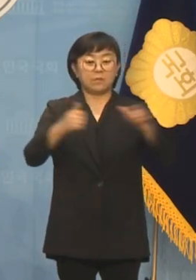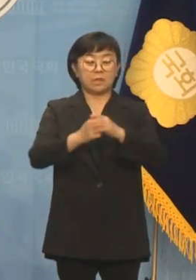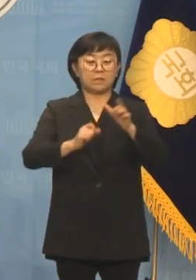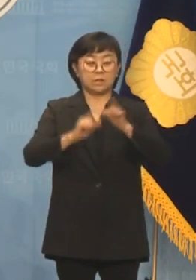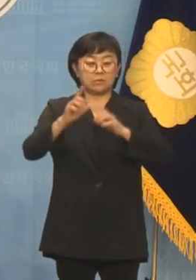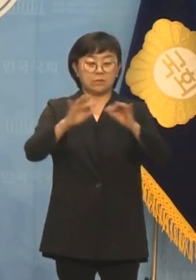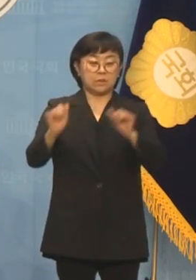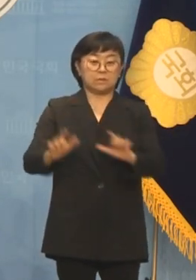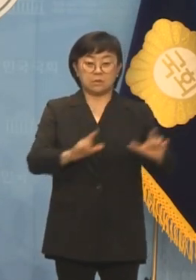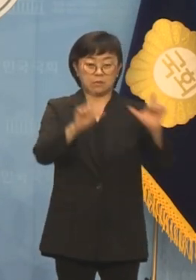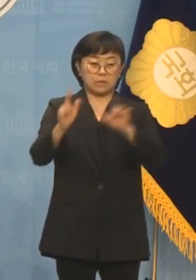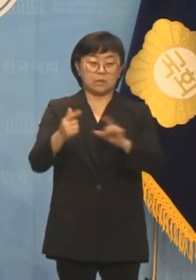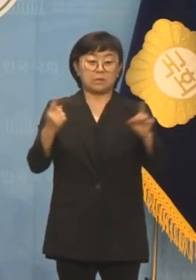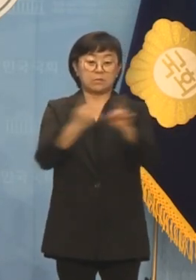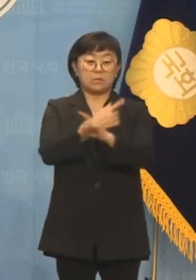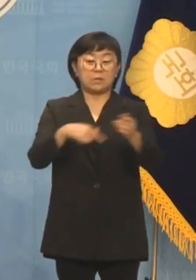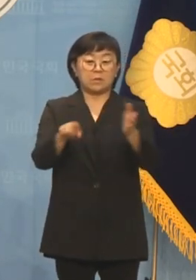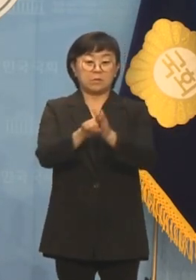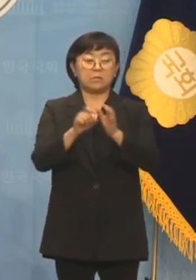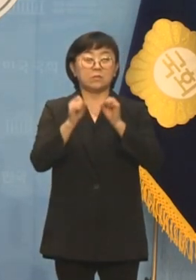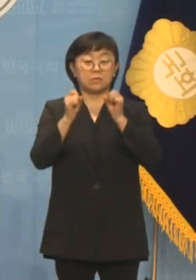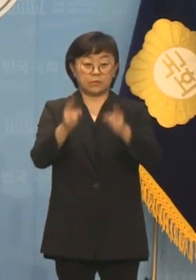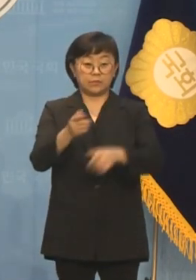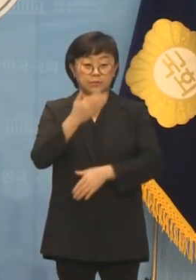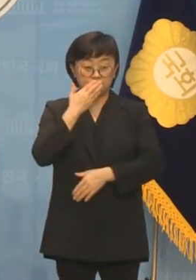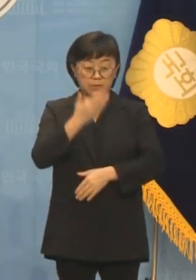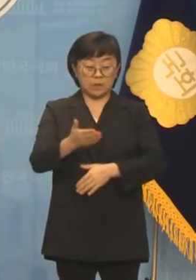국민의 삶을 개선하기 위한 기회입니다.